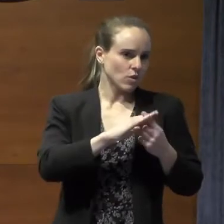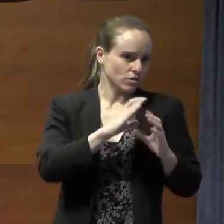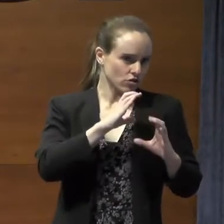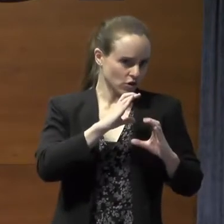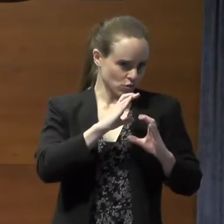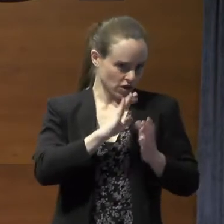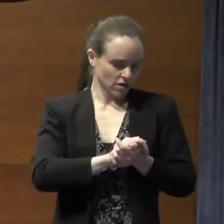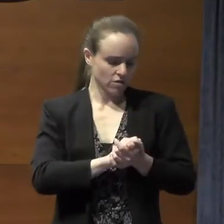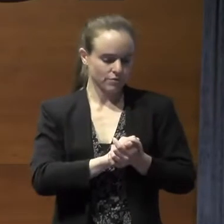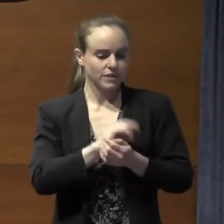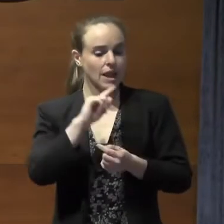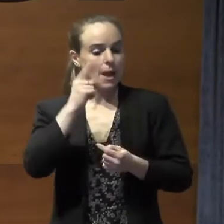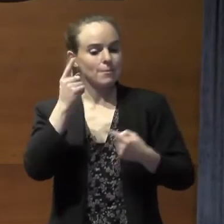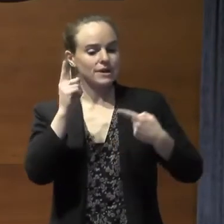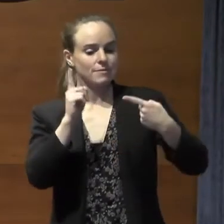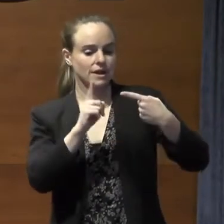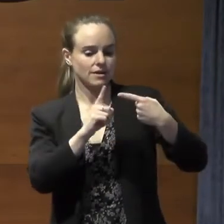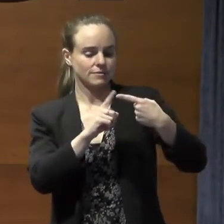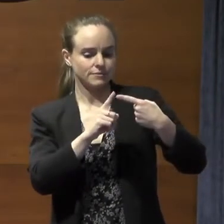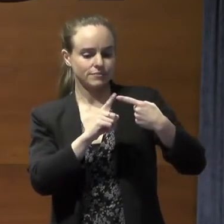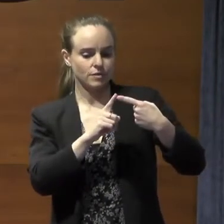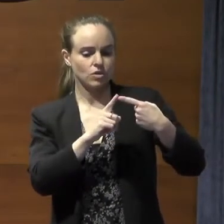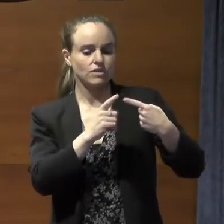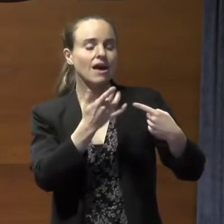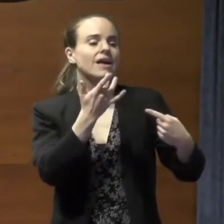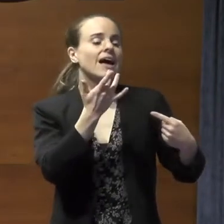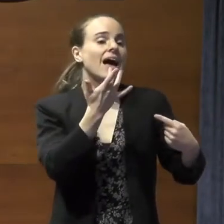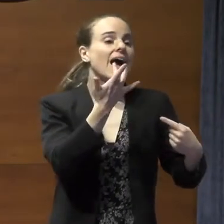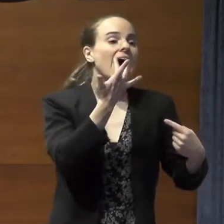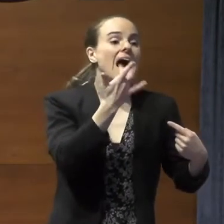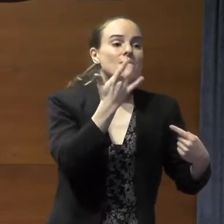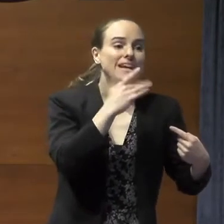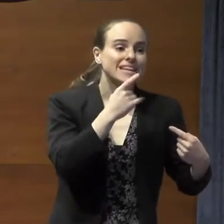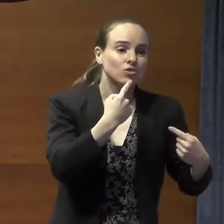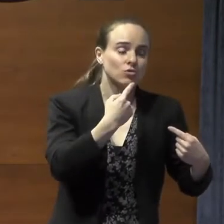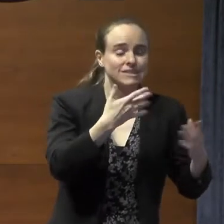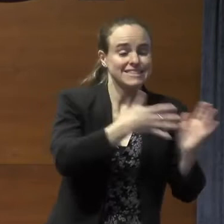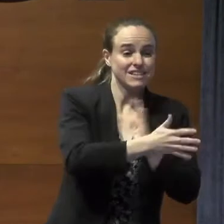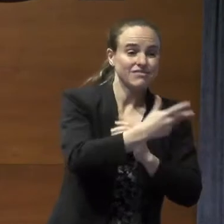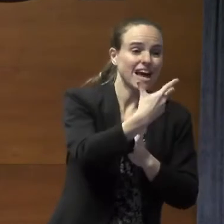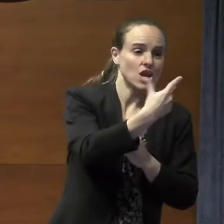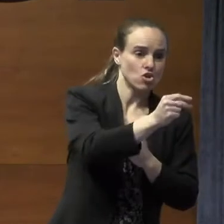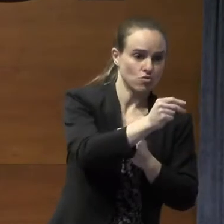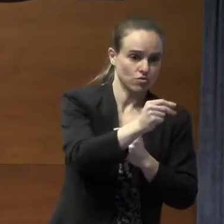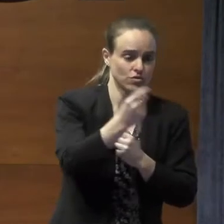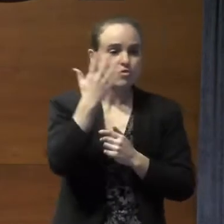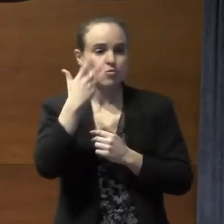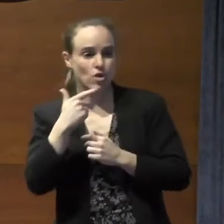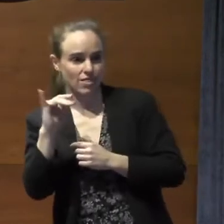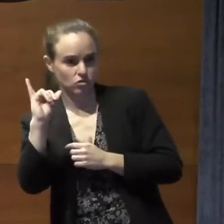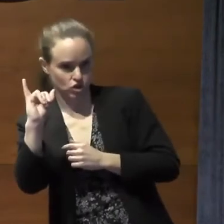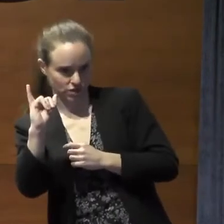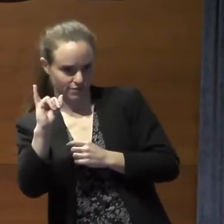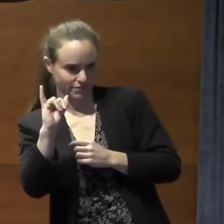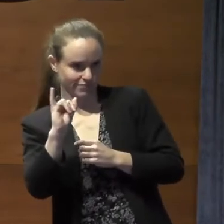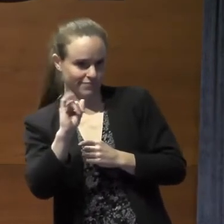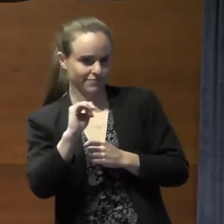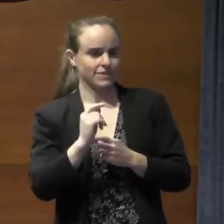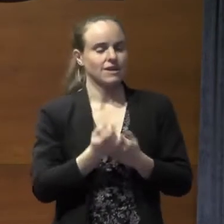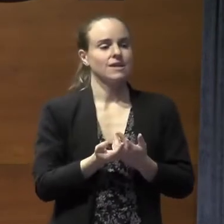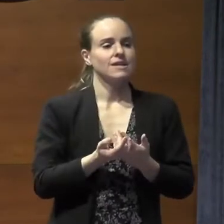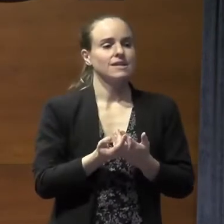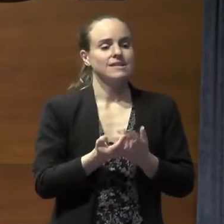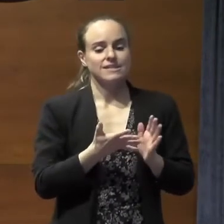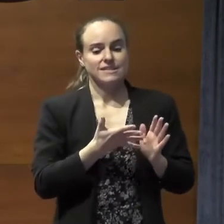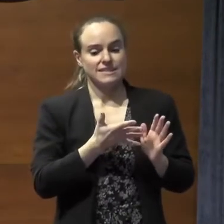comunicativo. Están en amarillo las respuestas negativas y en morado las positivas. Quiere esto